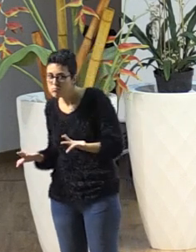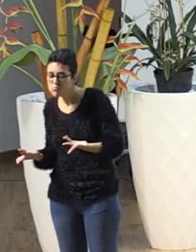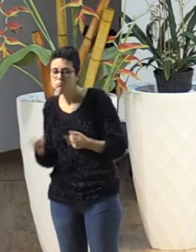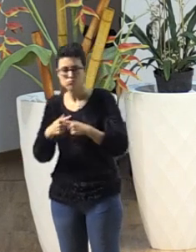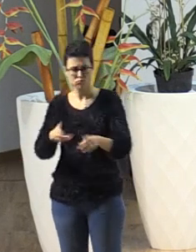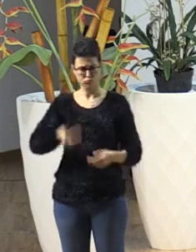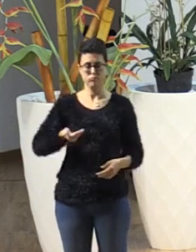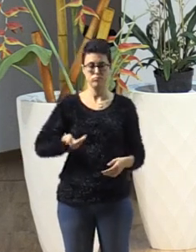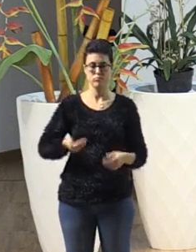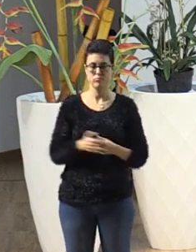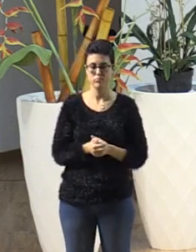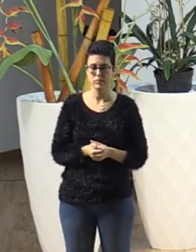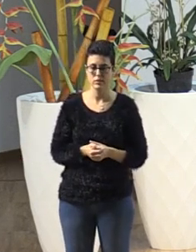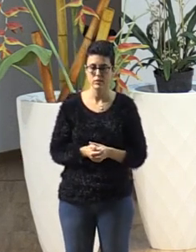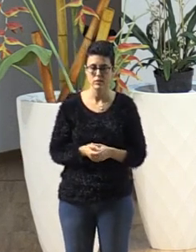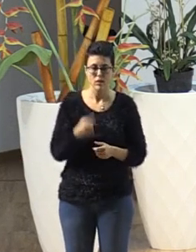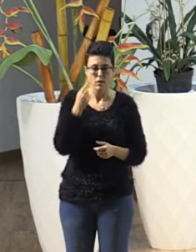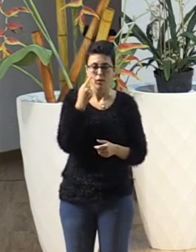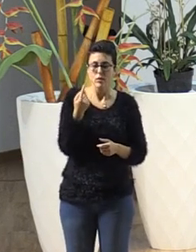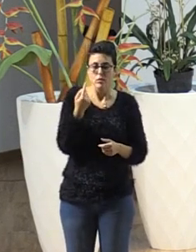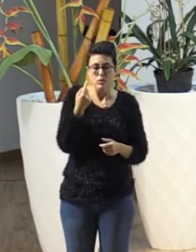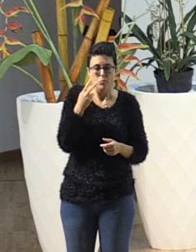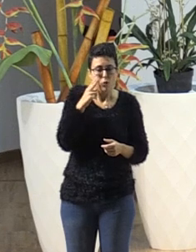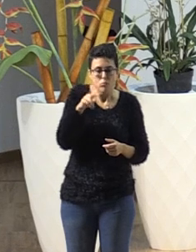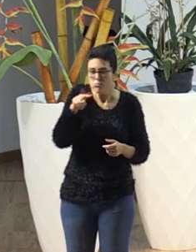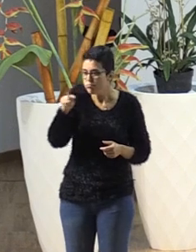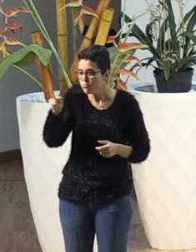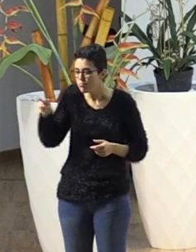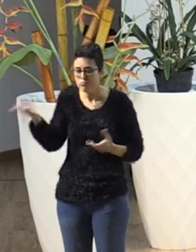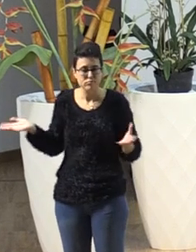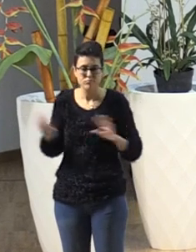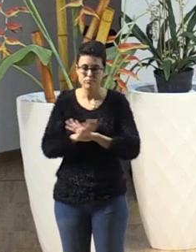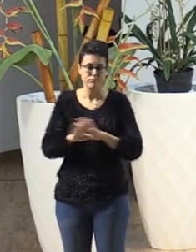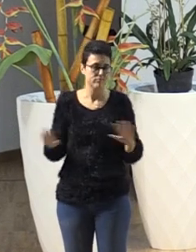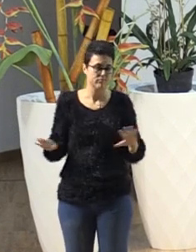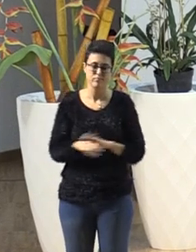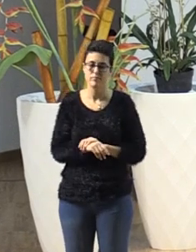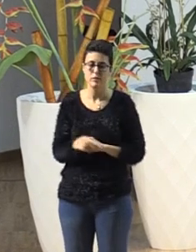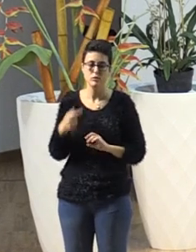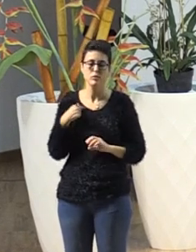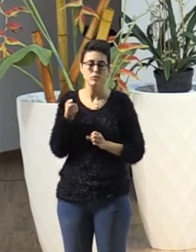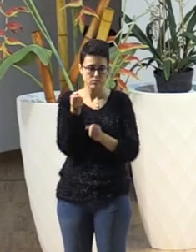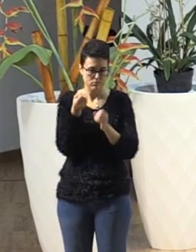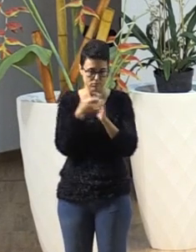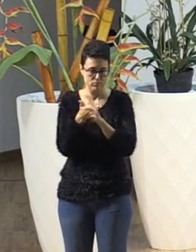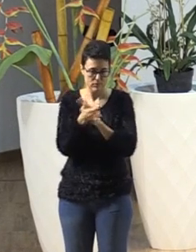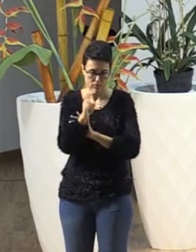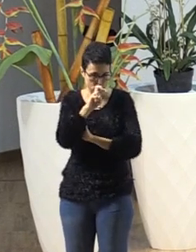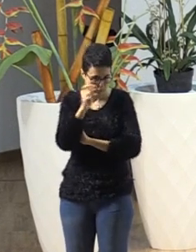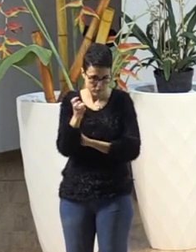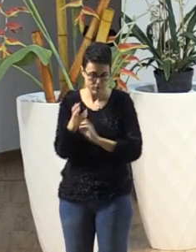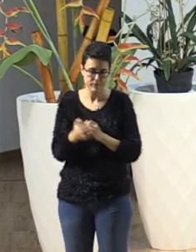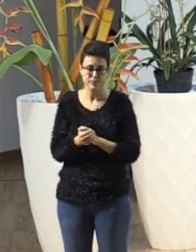Estos son simplemente de la observación que nos da mucha información. Y aquí os quiero traer otro dato, que para mí también es